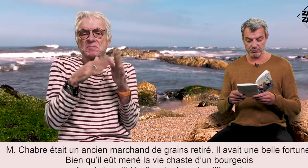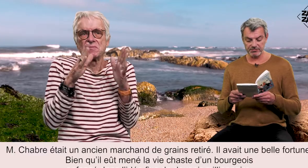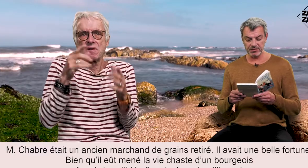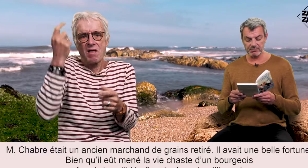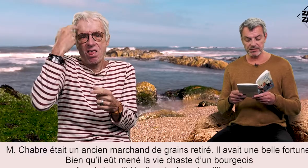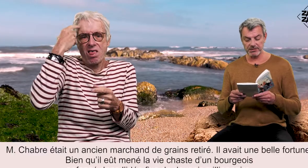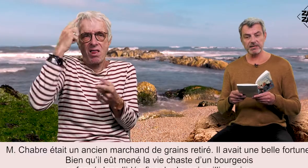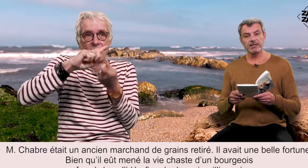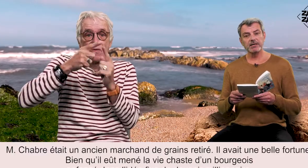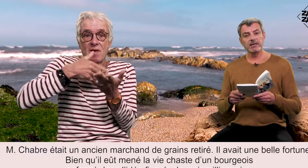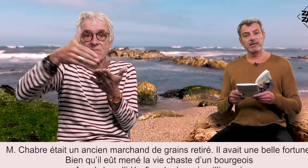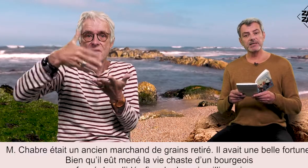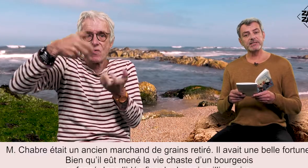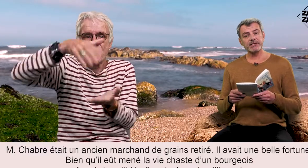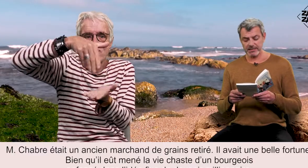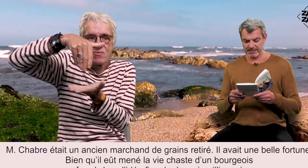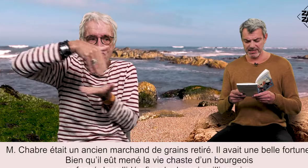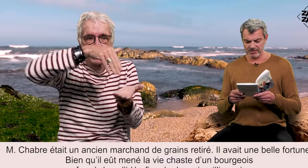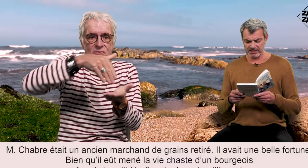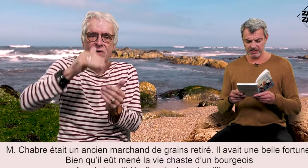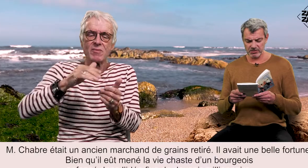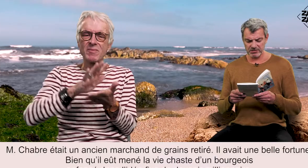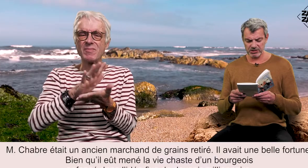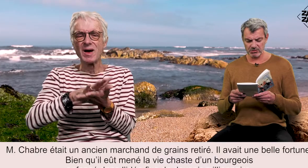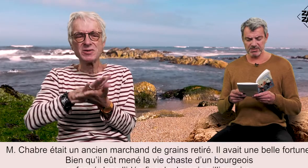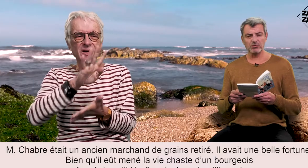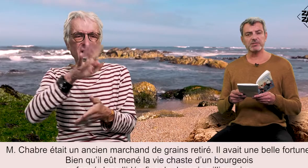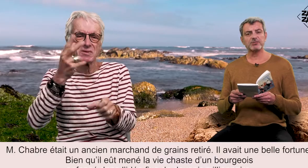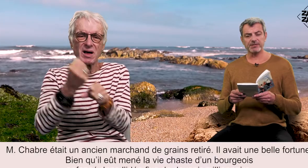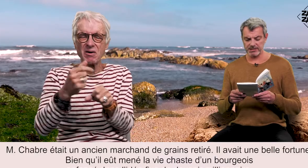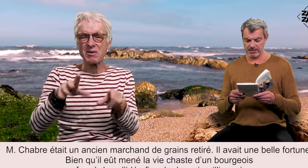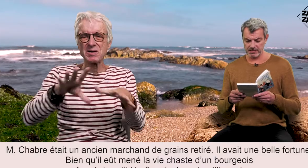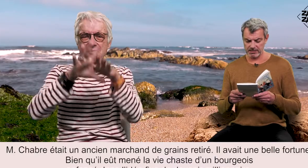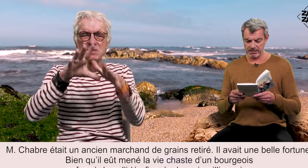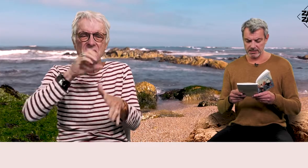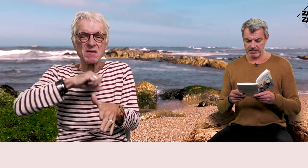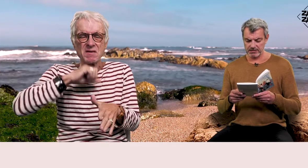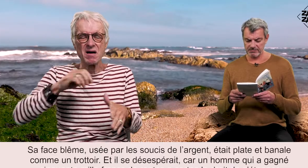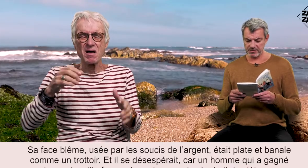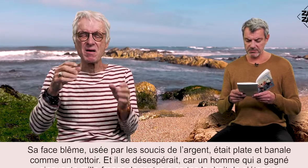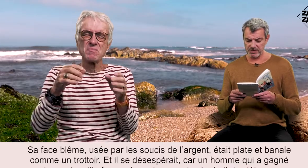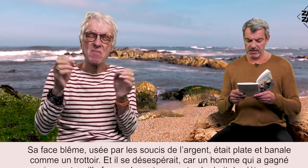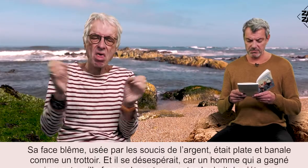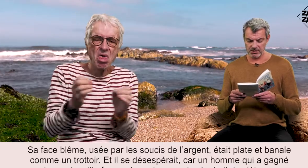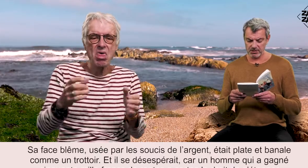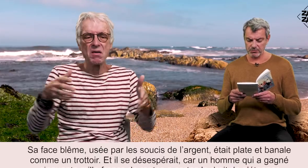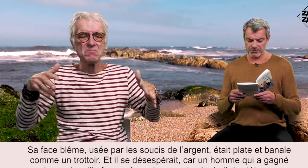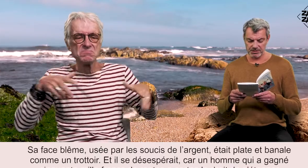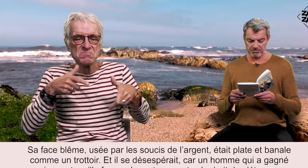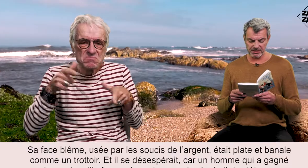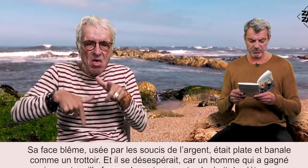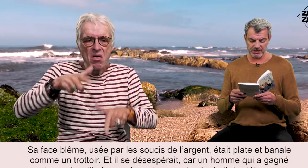fixe de devenir millionnaire, il traînait à 45 ans des jambes alourdies de vieillard. Sa face blême,